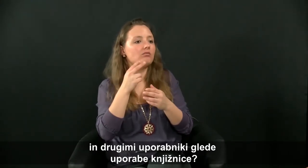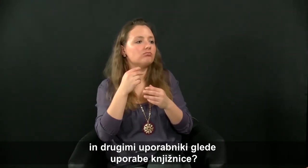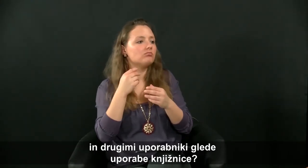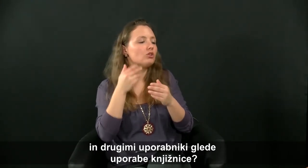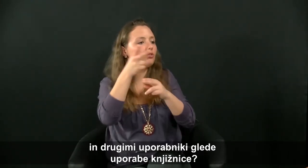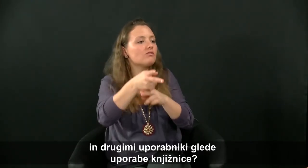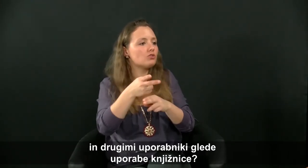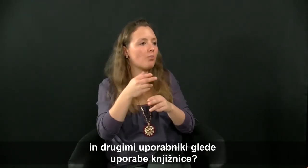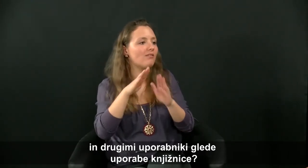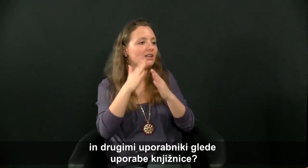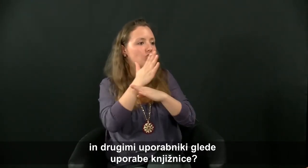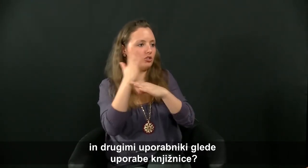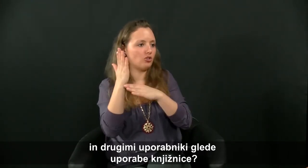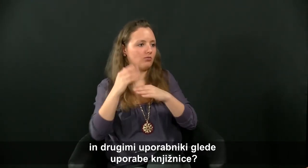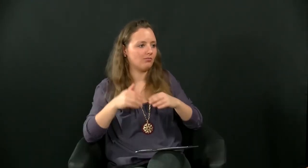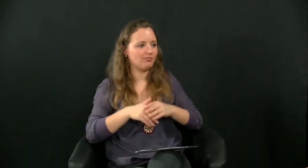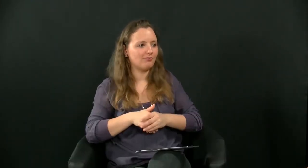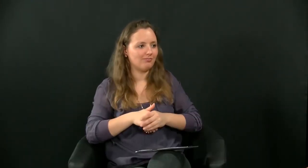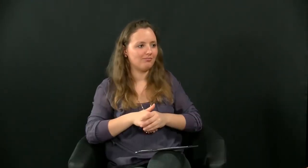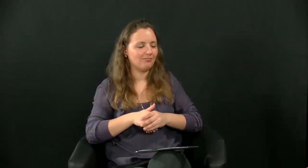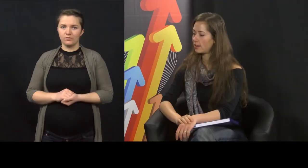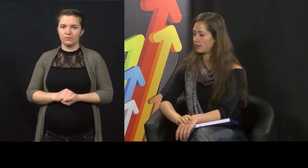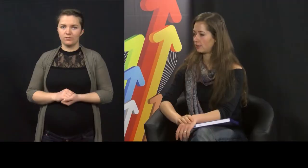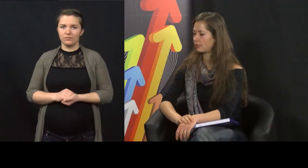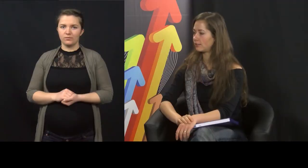glede to pa v knjižnico?